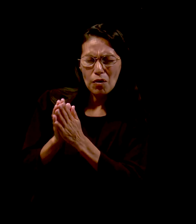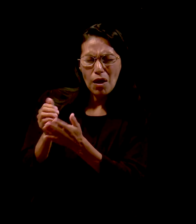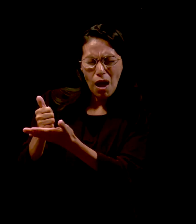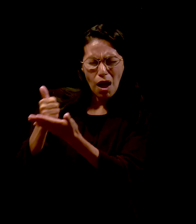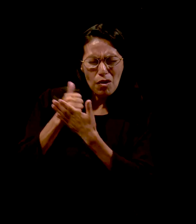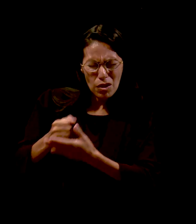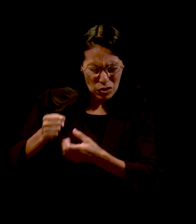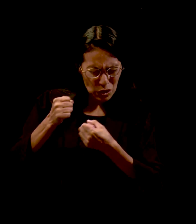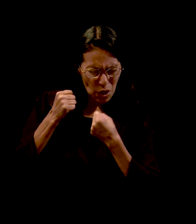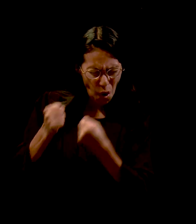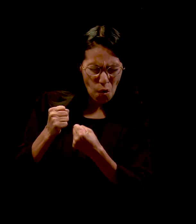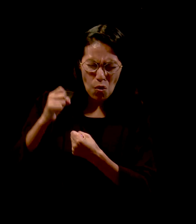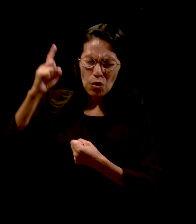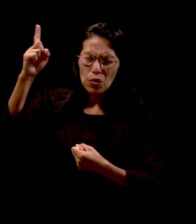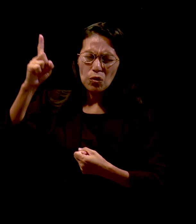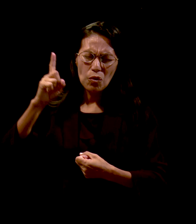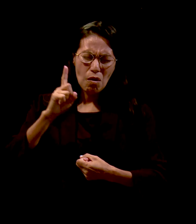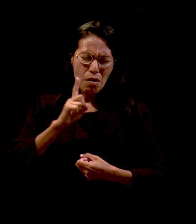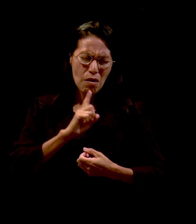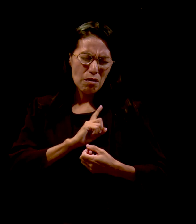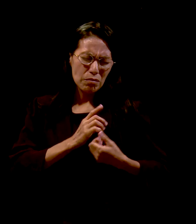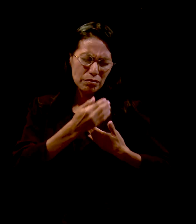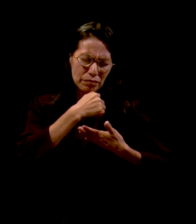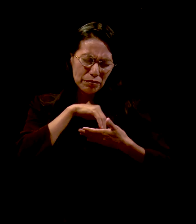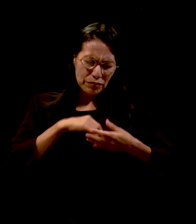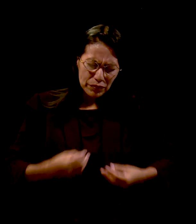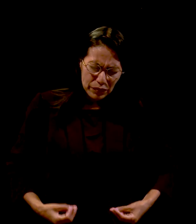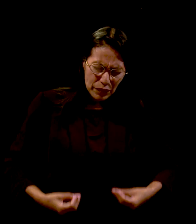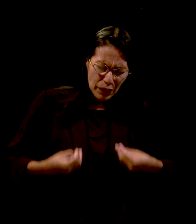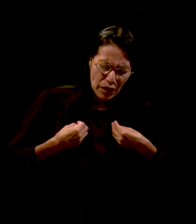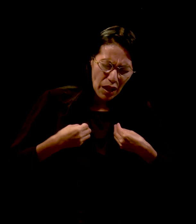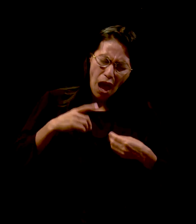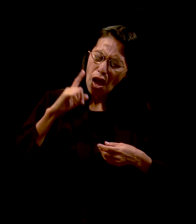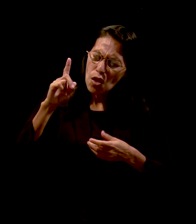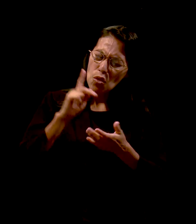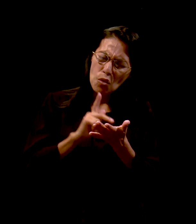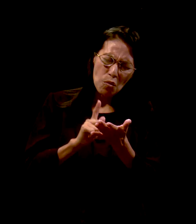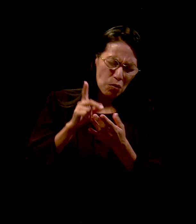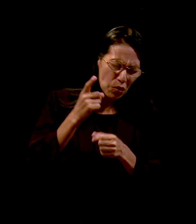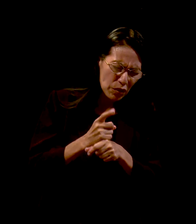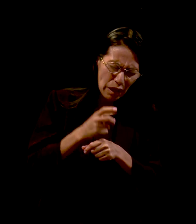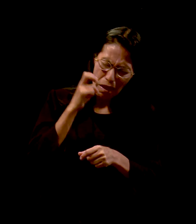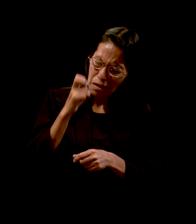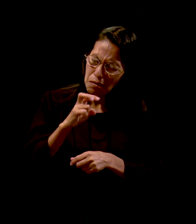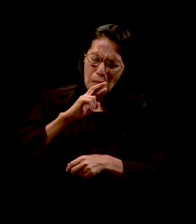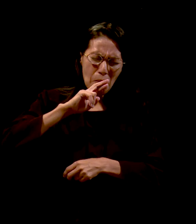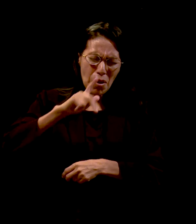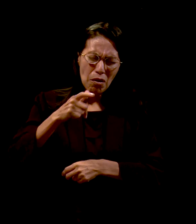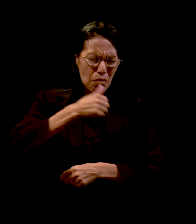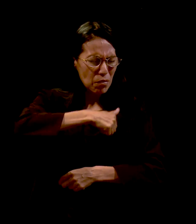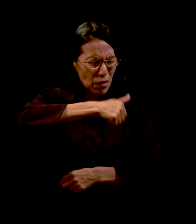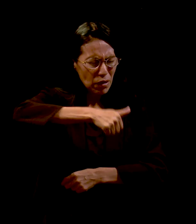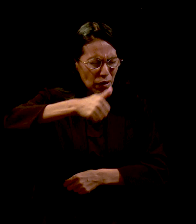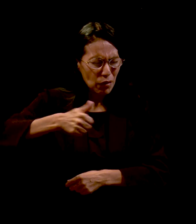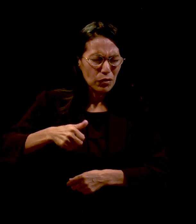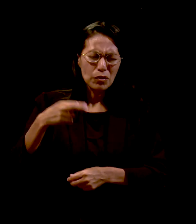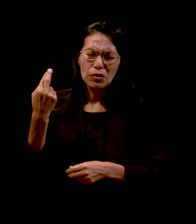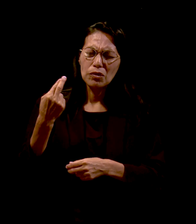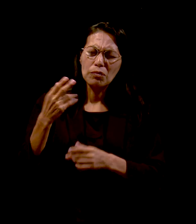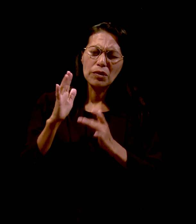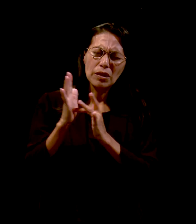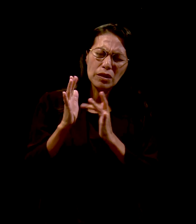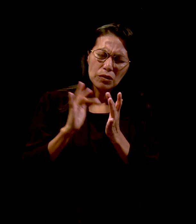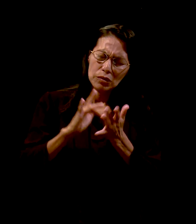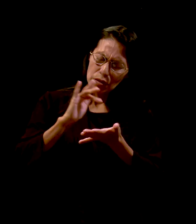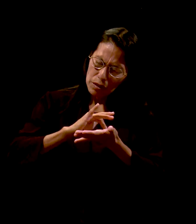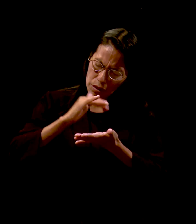presencia está en nuestras vidas hoy y siempre y que tu voluntad es lo mejor para nosotros en el nombre de jesús te